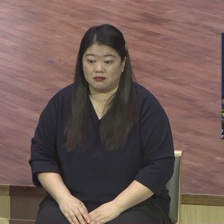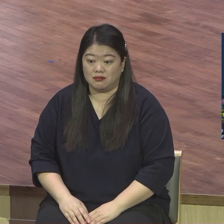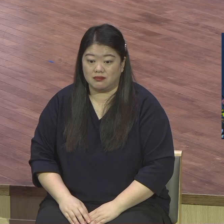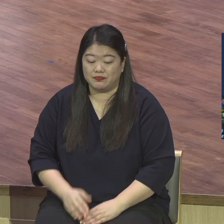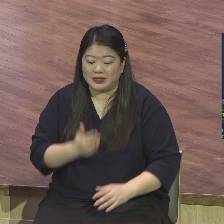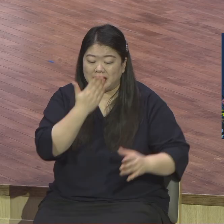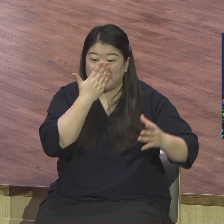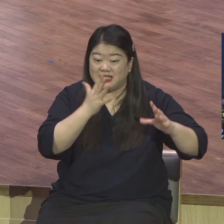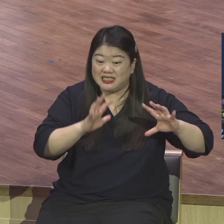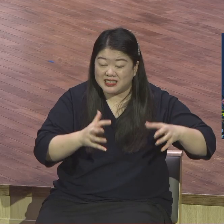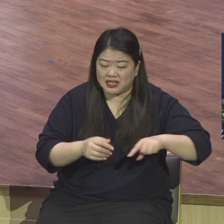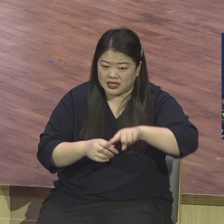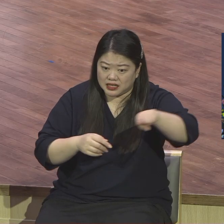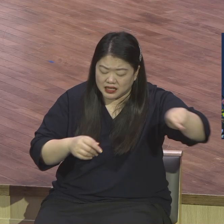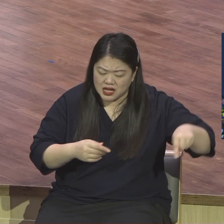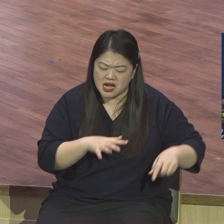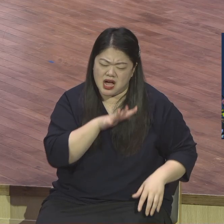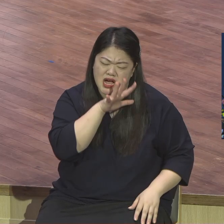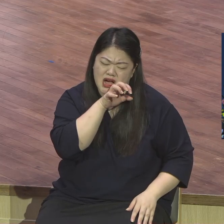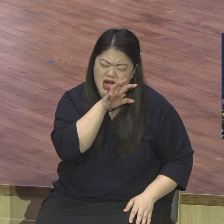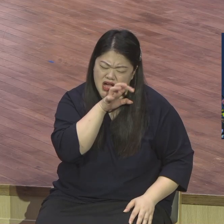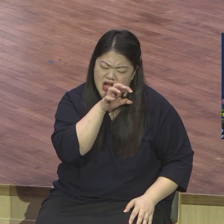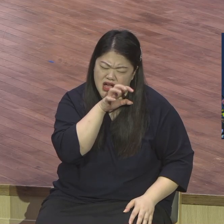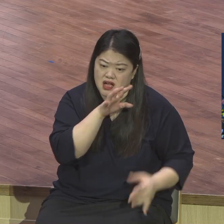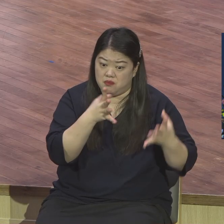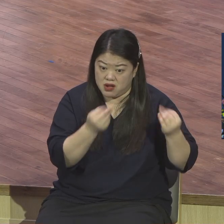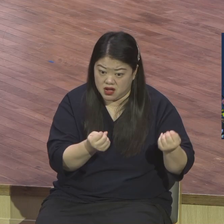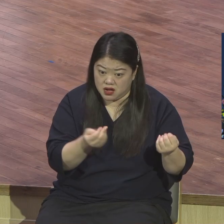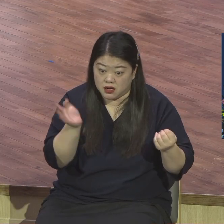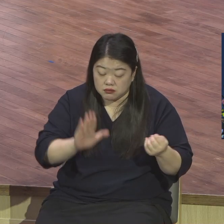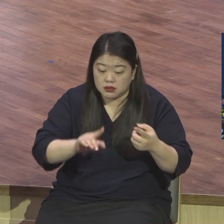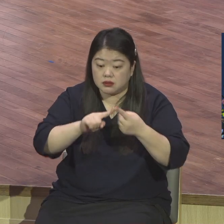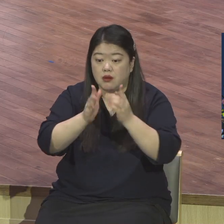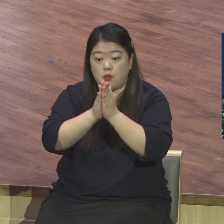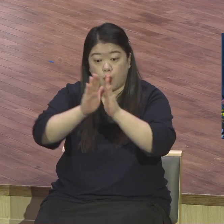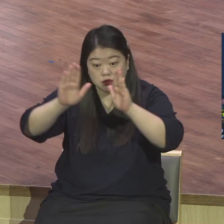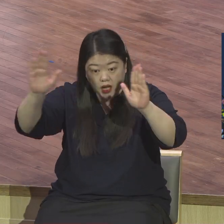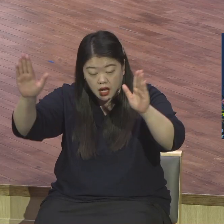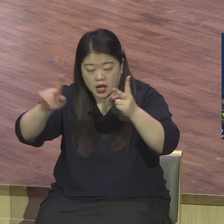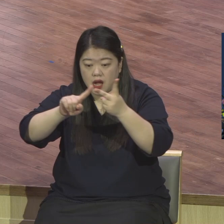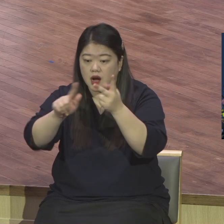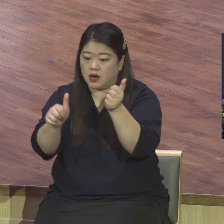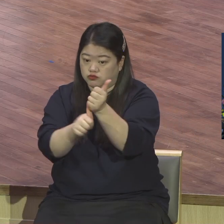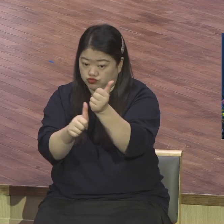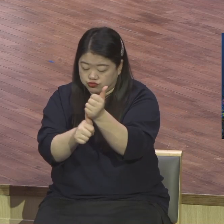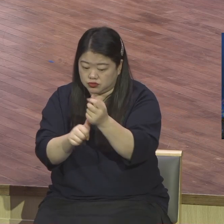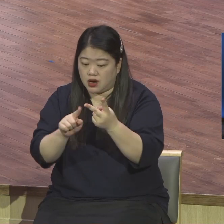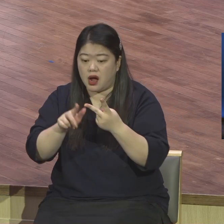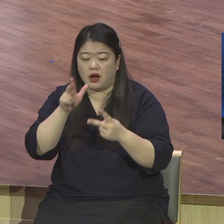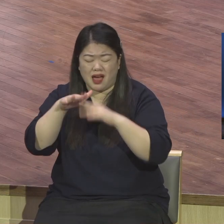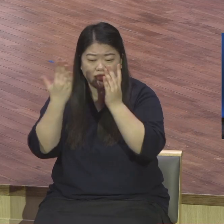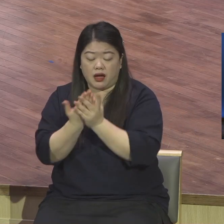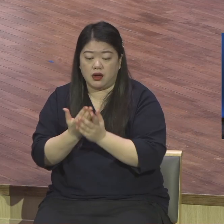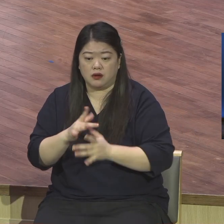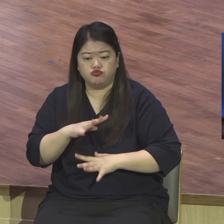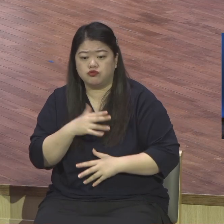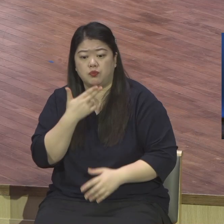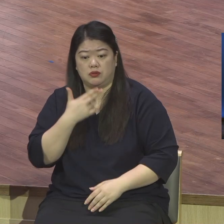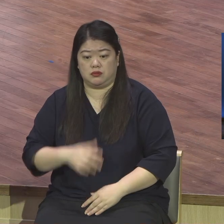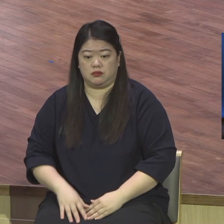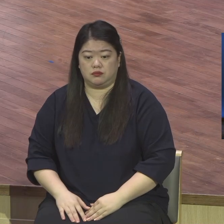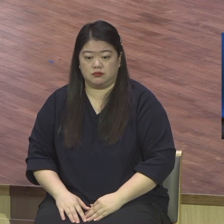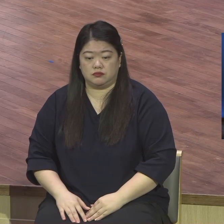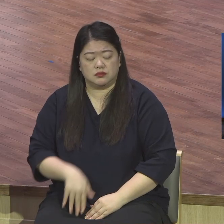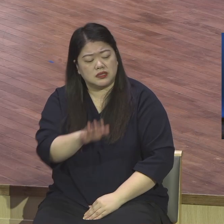그러나 모세, 여호수아, 갈렙은 달랐습니다. 뭐랬습니까? 너희는 두려워하지 말고